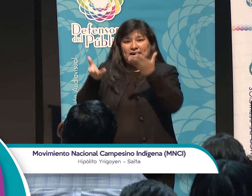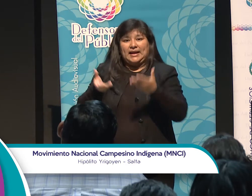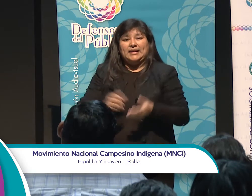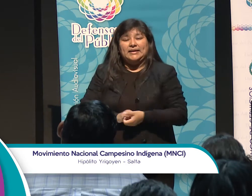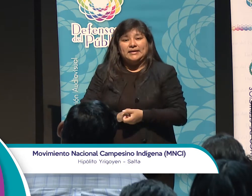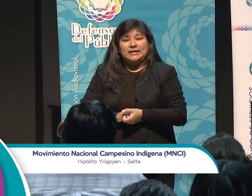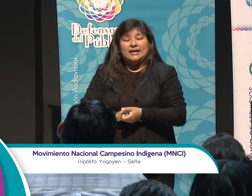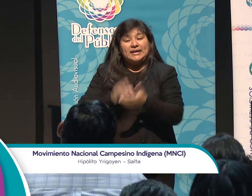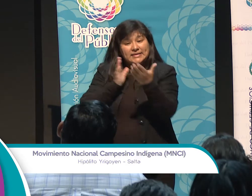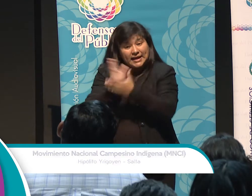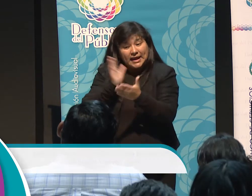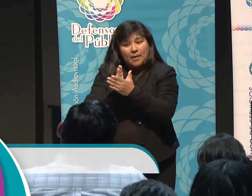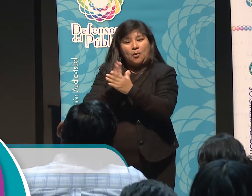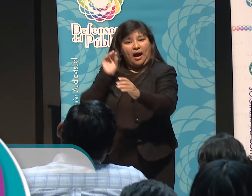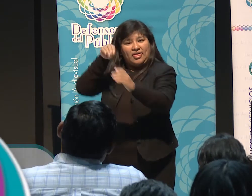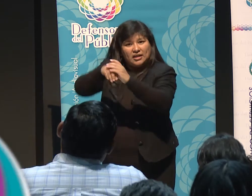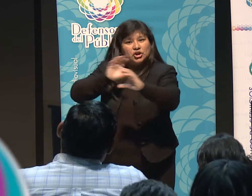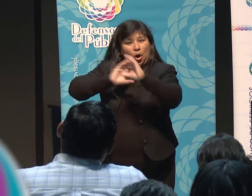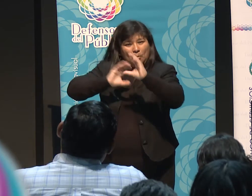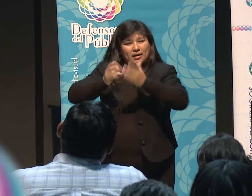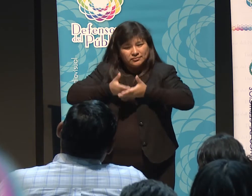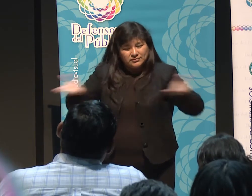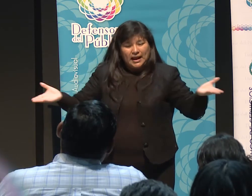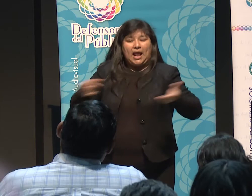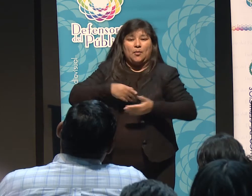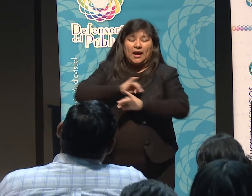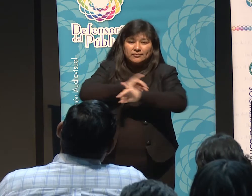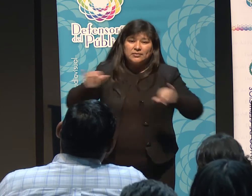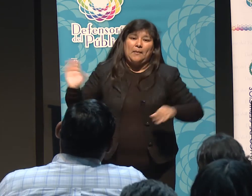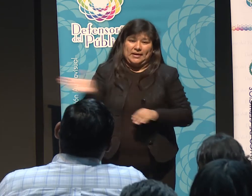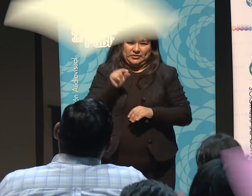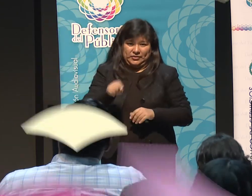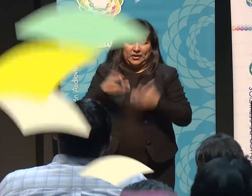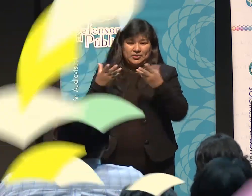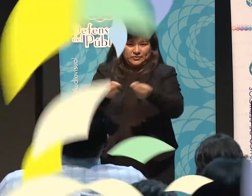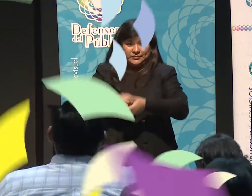parte de la comunicación desde las comunidades y para las comunidades. Gracias.